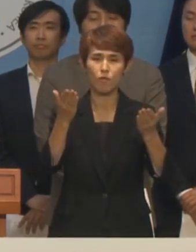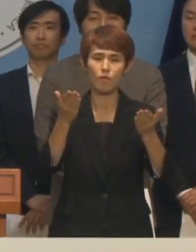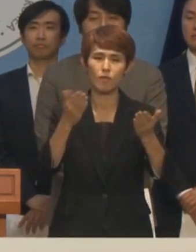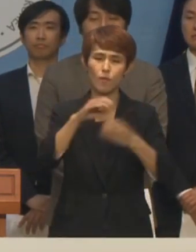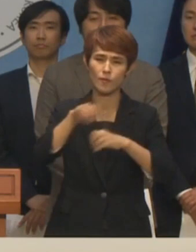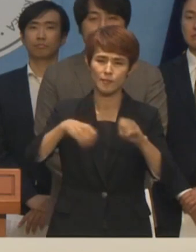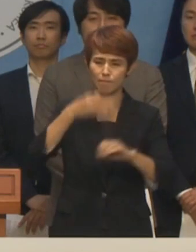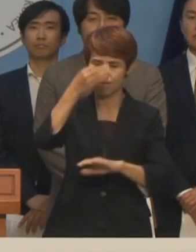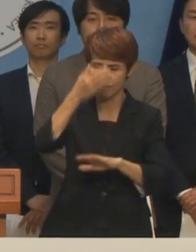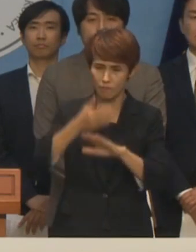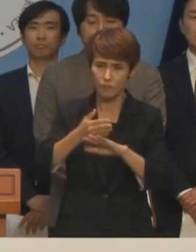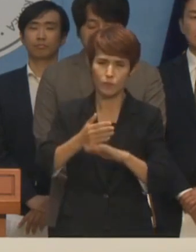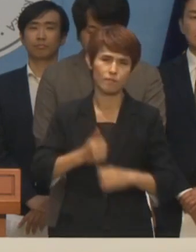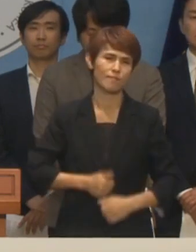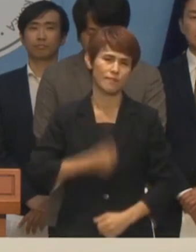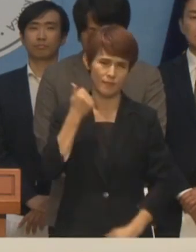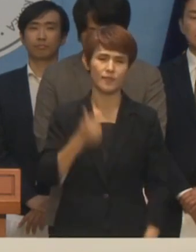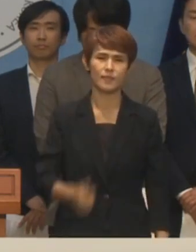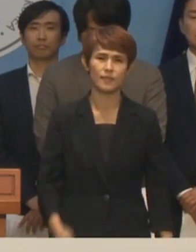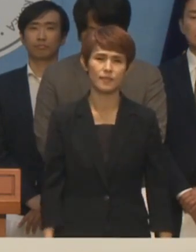함께 분노가 치밀어 오릅니다.